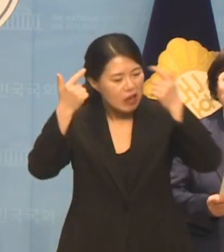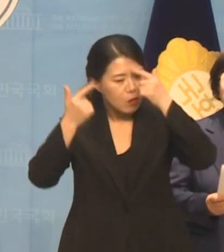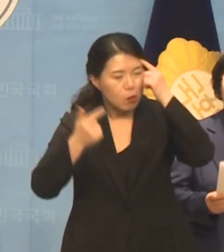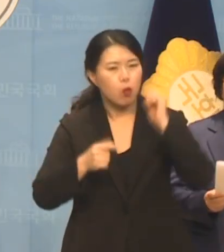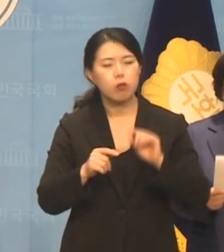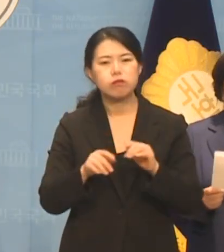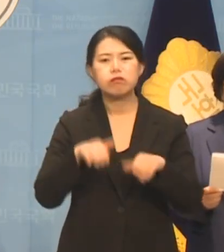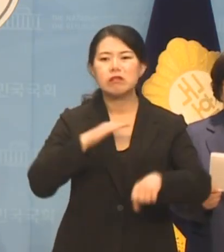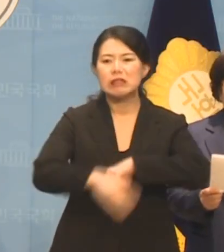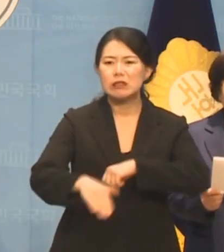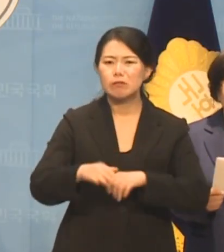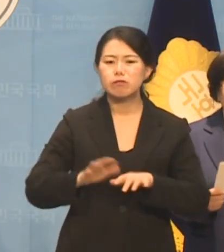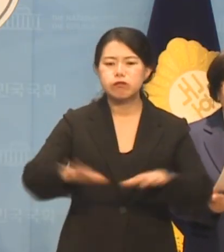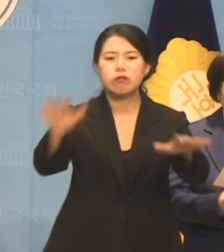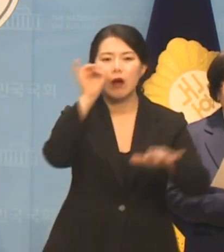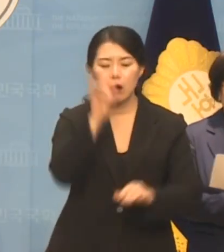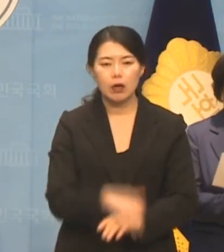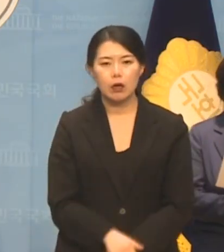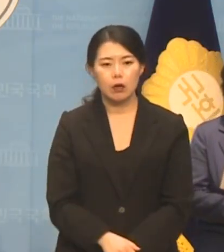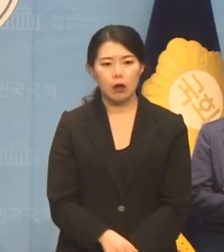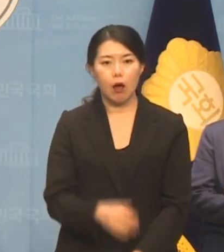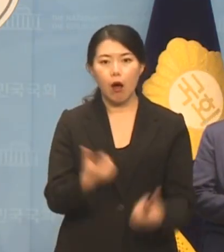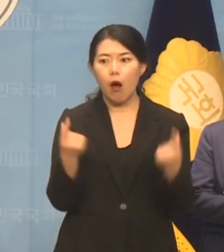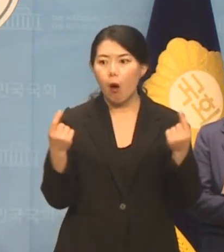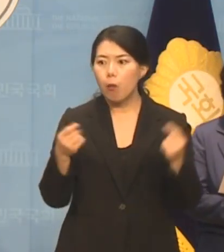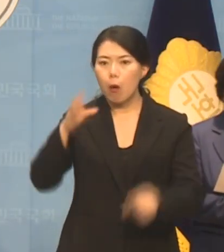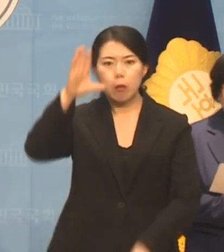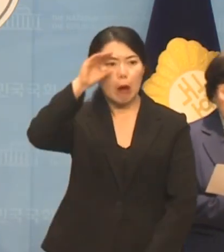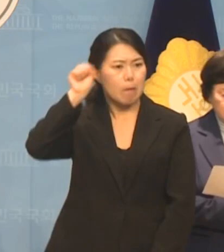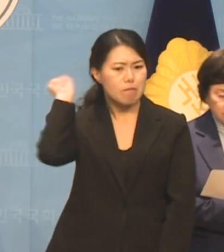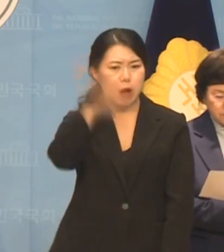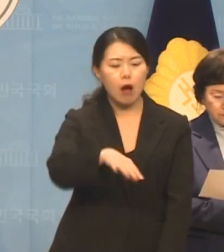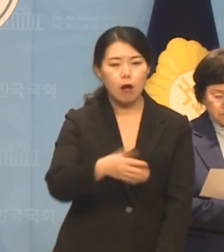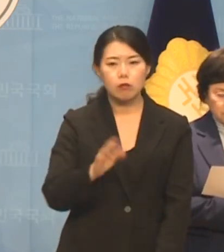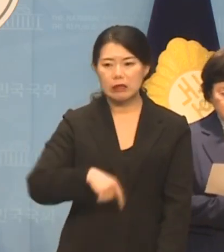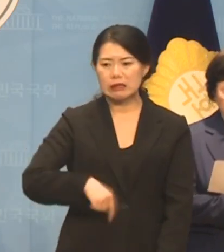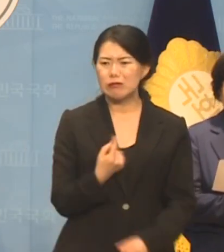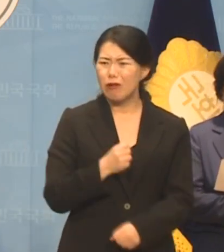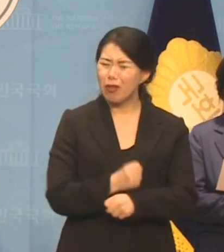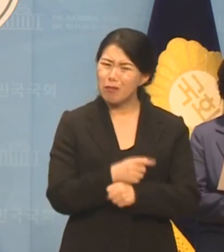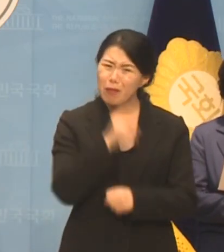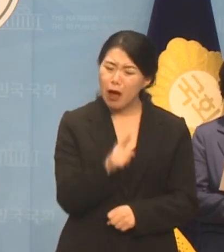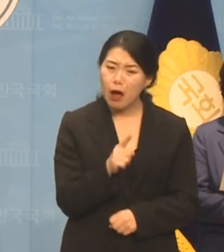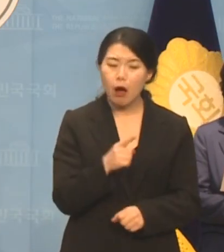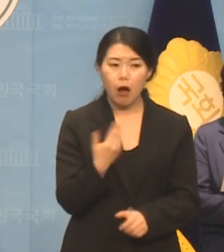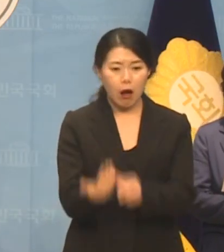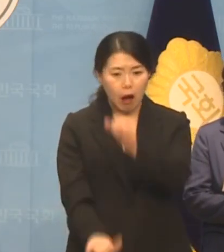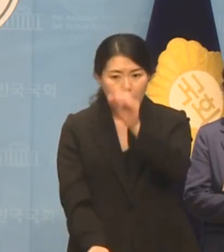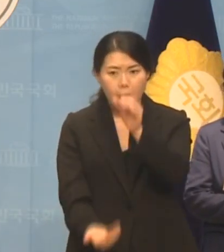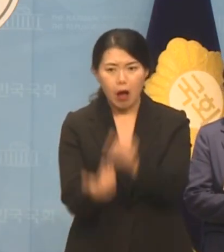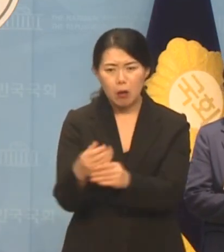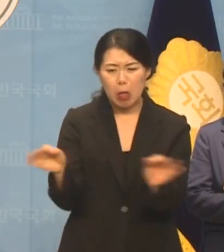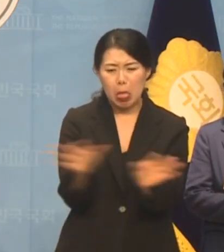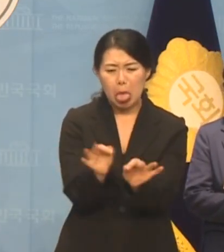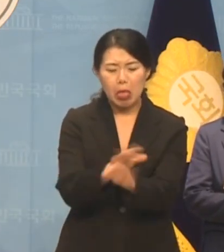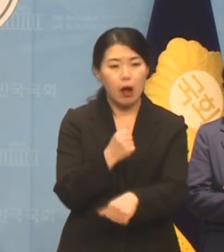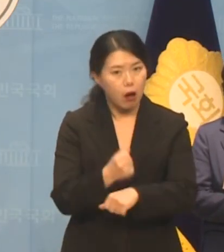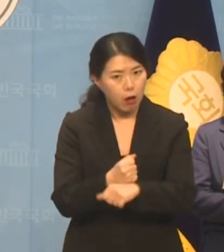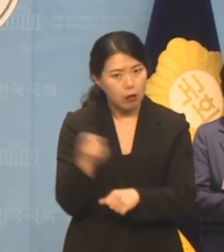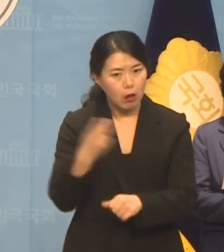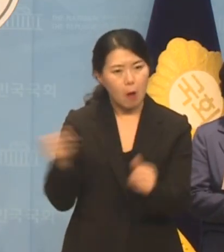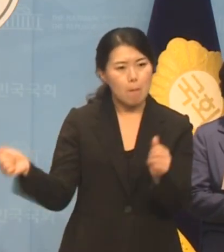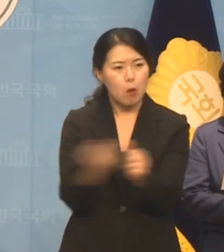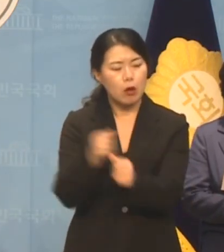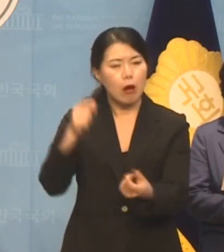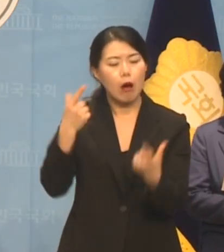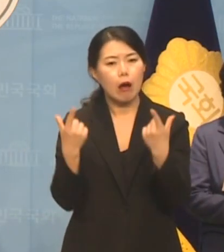집중 유포되었습니다. 이처럼 명백한 테러 행위를 자작극으로 몰아가는 것은 사건의 본질을 왜곡하고 폭력에